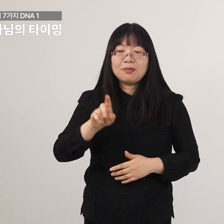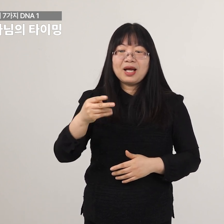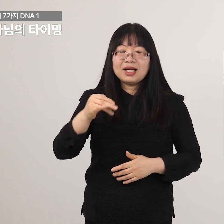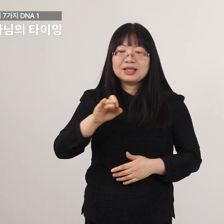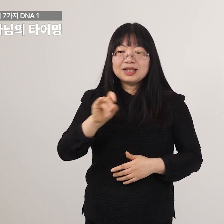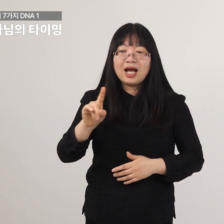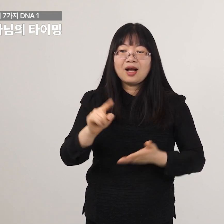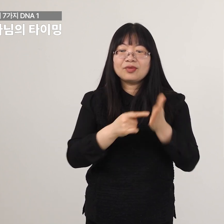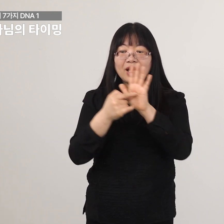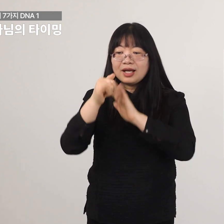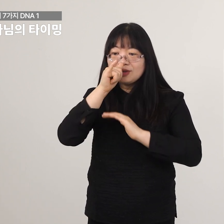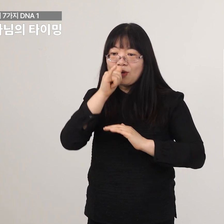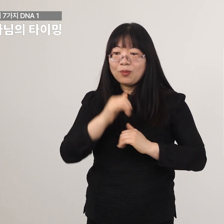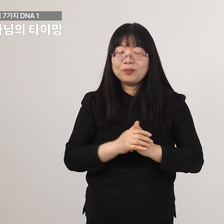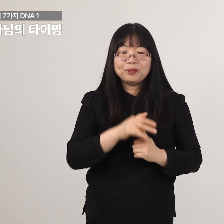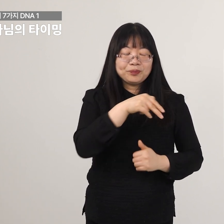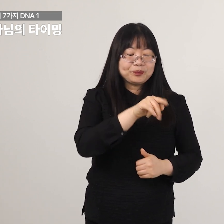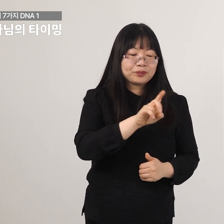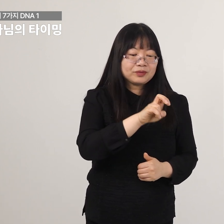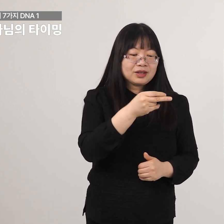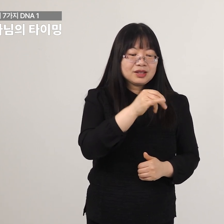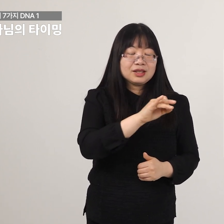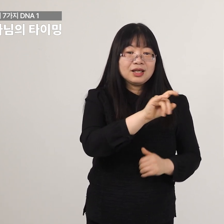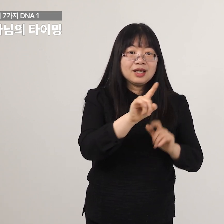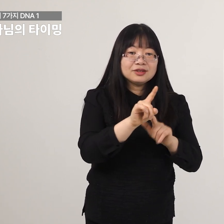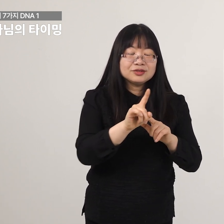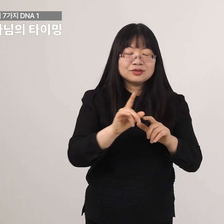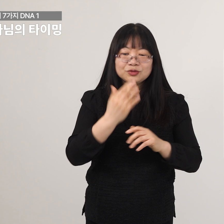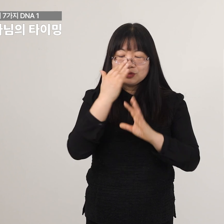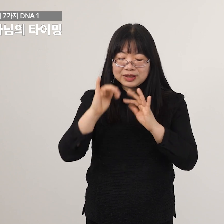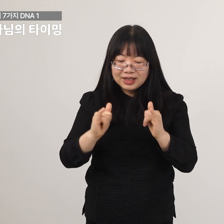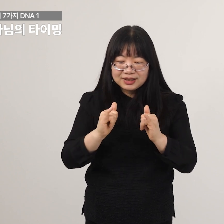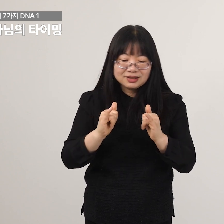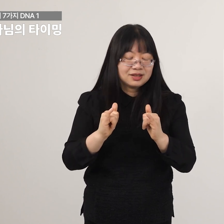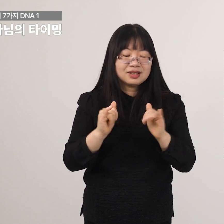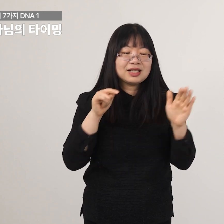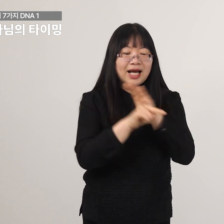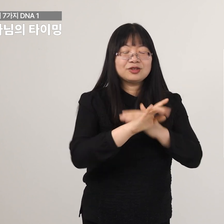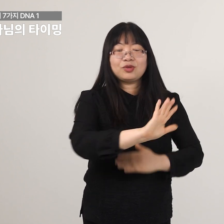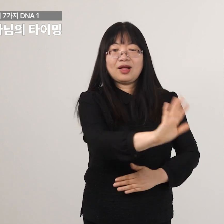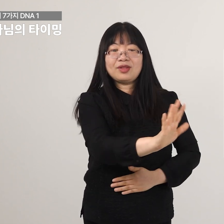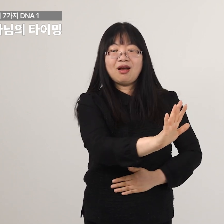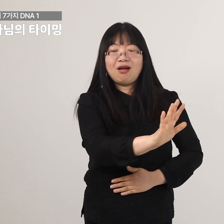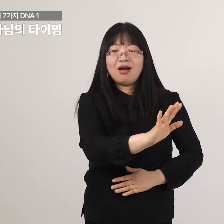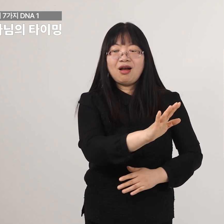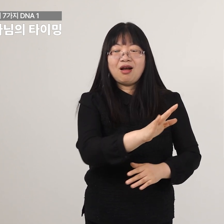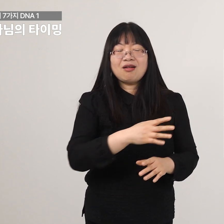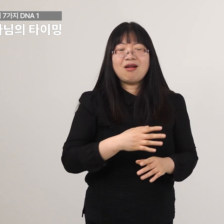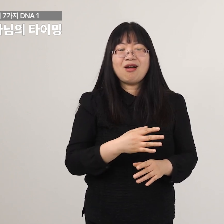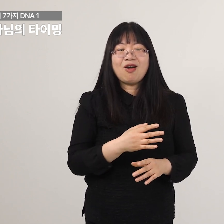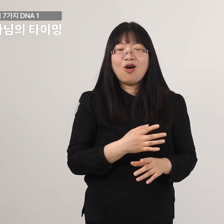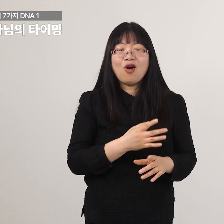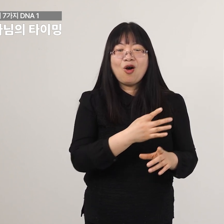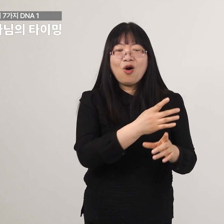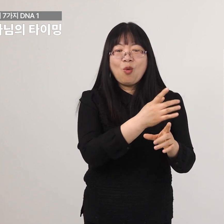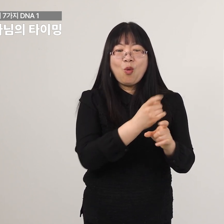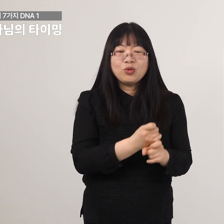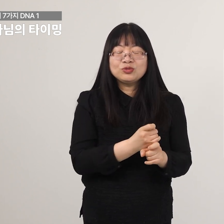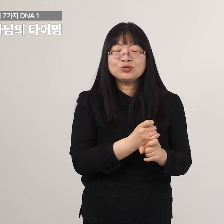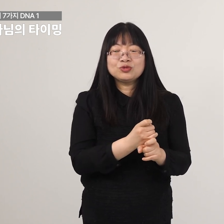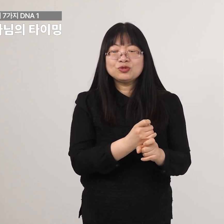나와요. 사마리아는 유대인들이 밟지도 않는 땅이에요. 원수를 넘어서 개돼지 취급받은